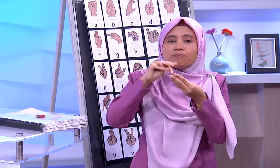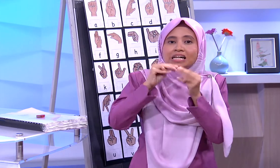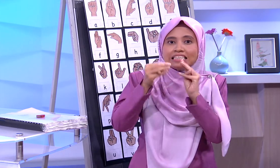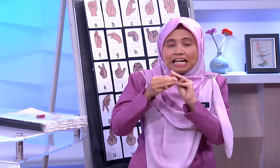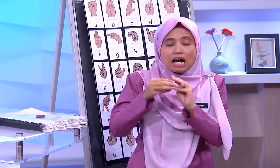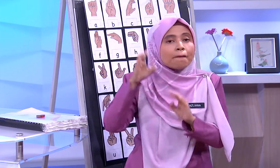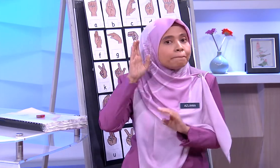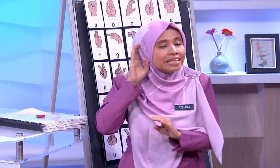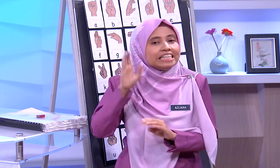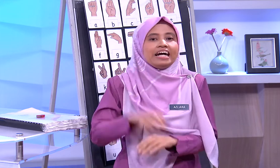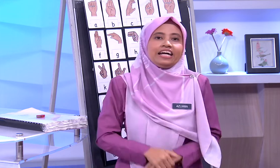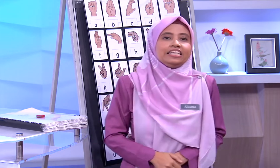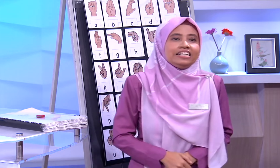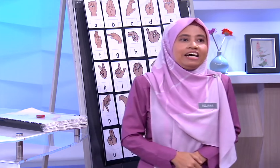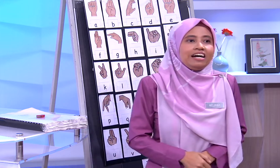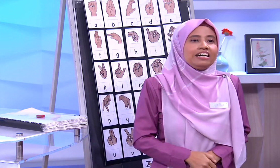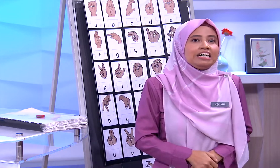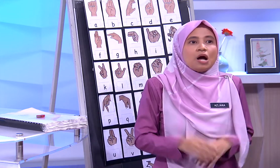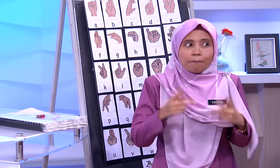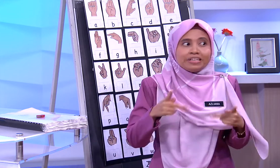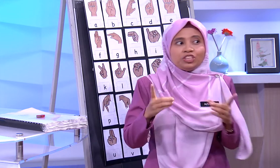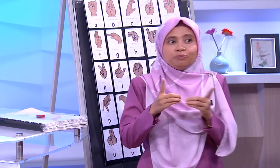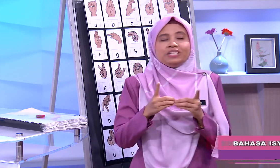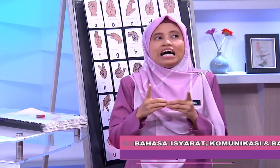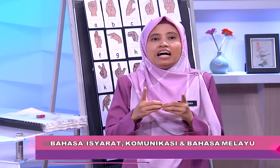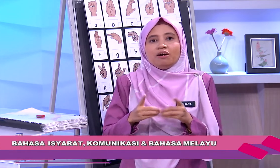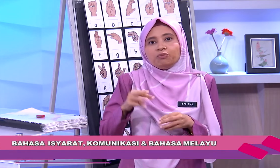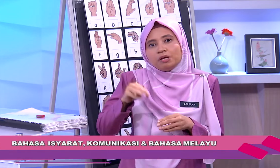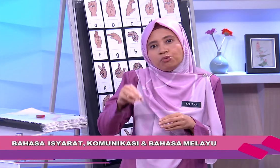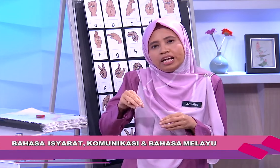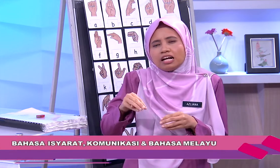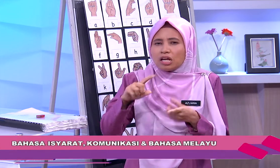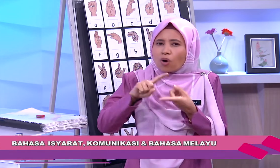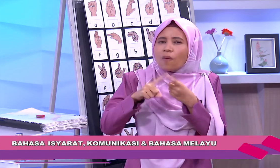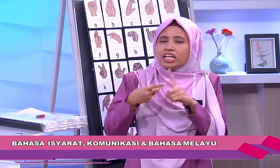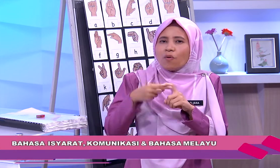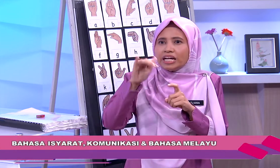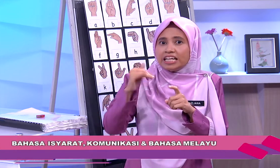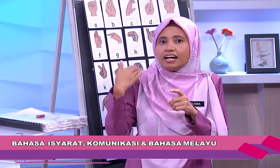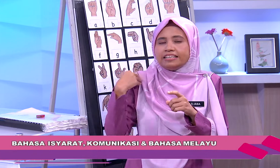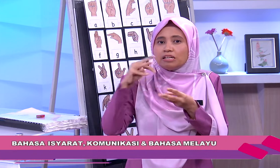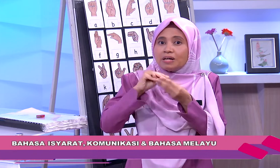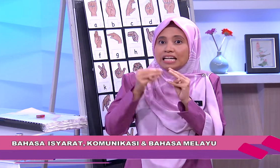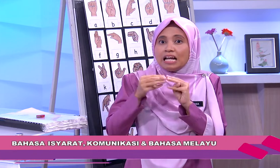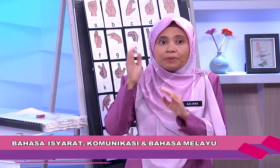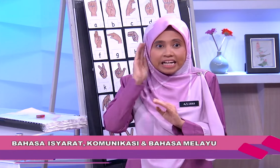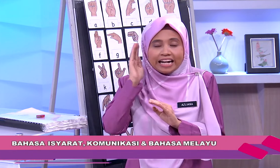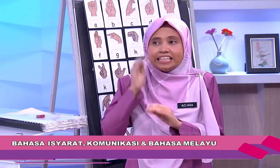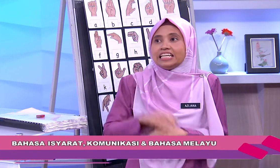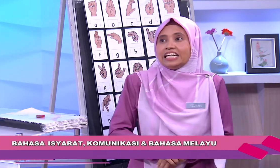masalah pendengaran pendengaran pernah jumpa tak murid-murid atau kawan-kawan yang ada masalah pendengaran pernah